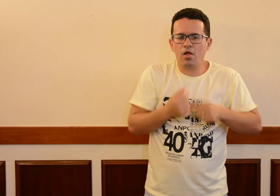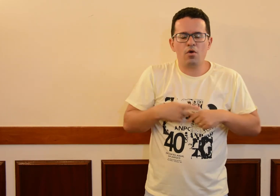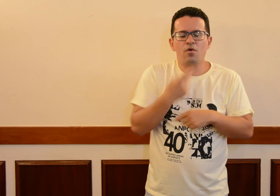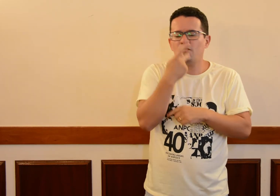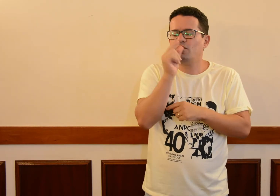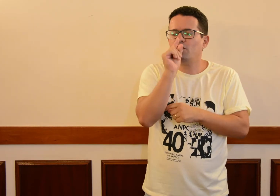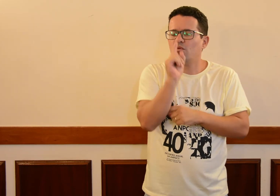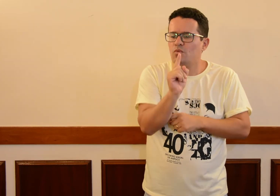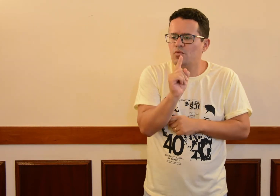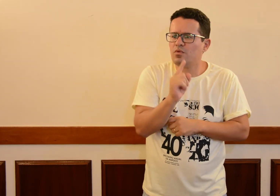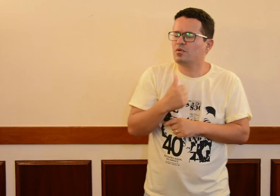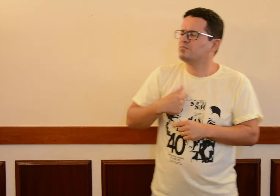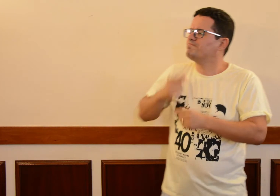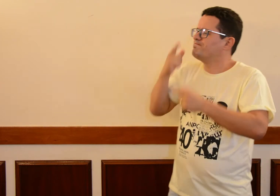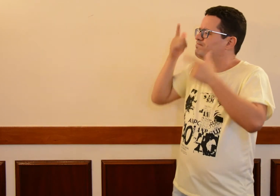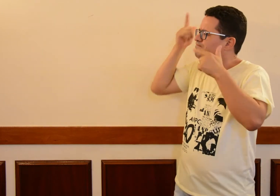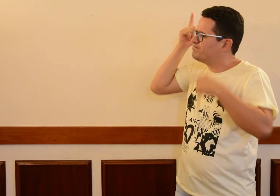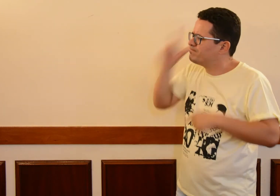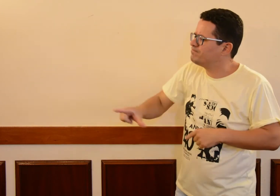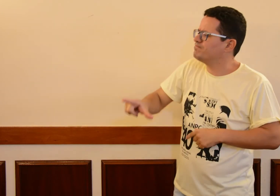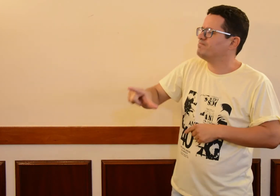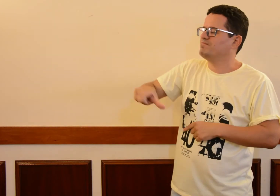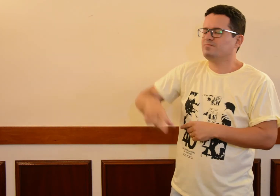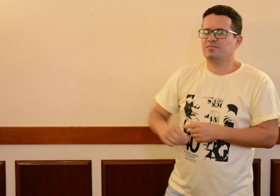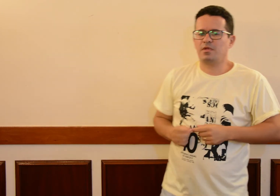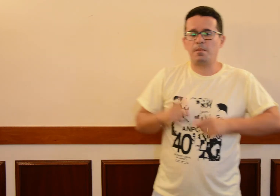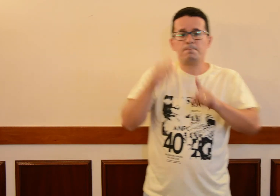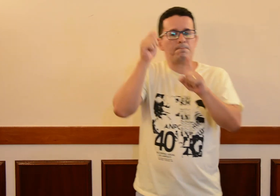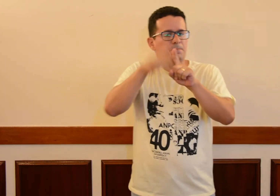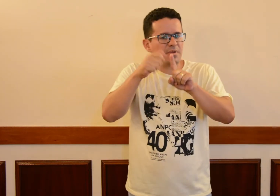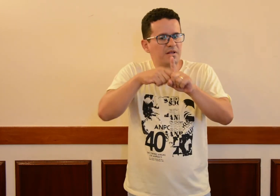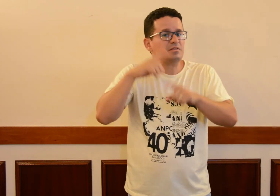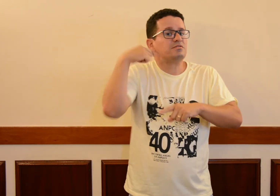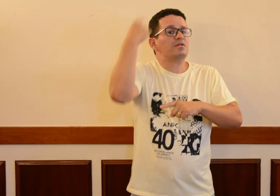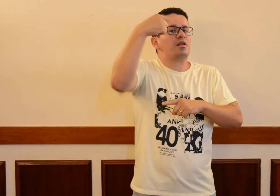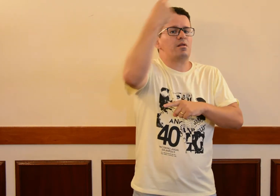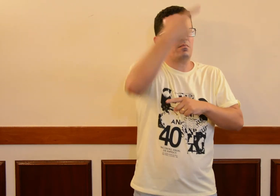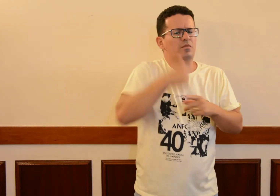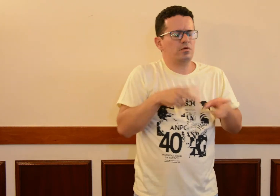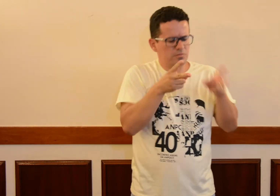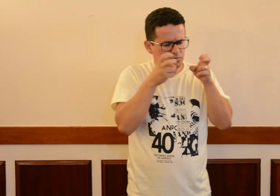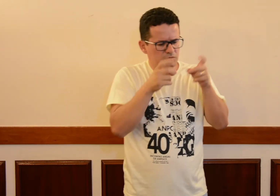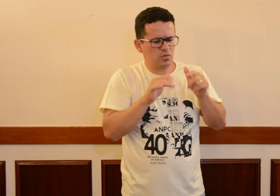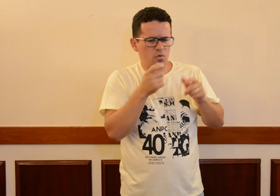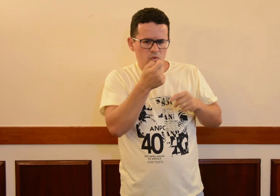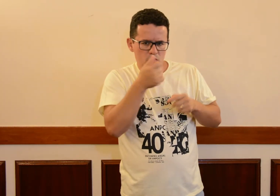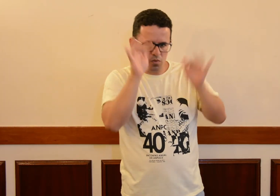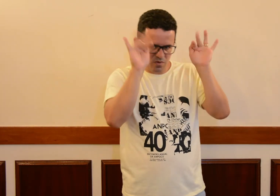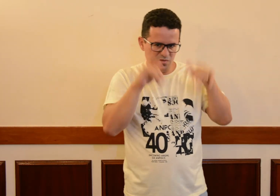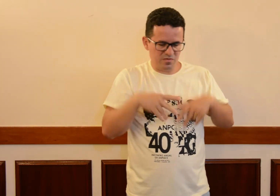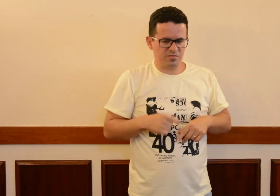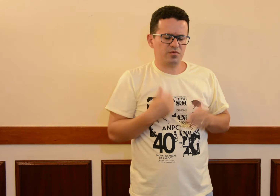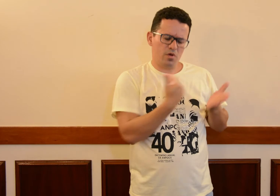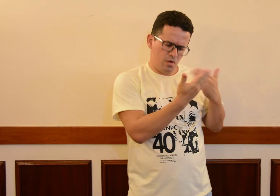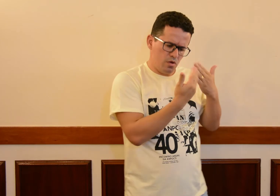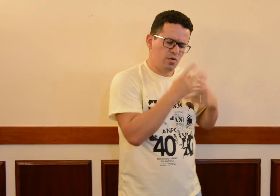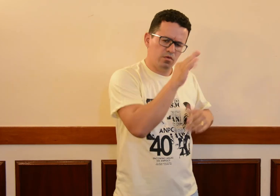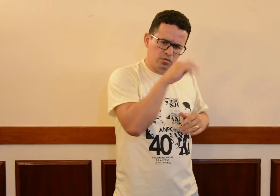momento. Consegui. Uns meses depois do fim das minhas observações, estava conversando com Tomás. E ele